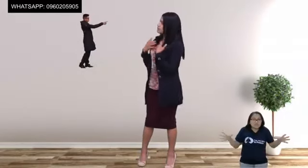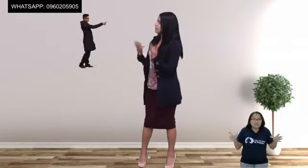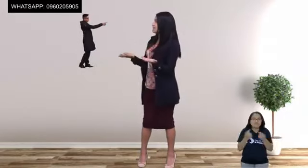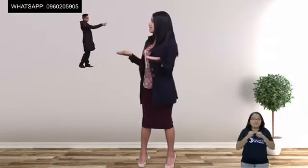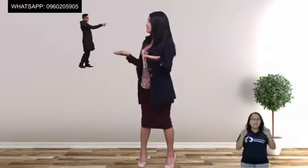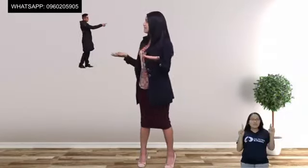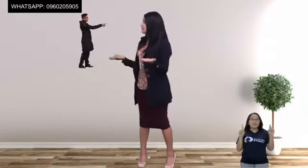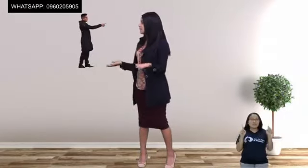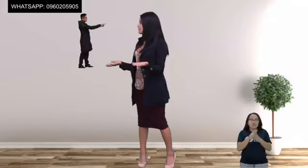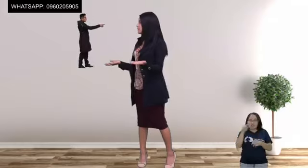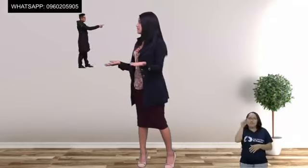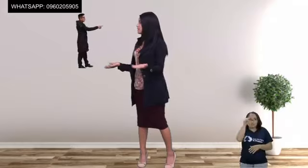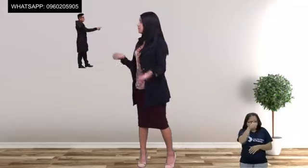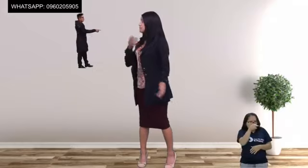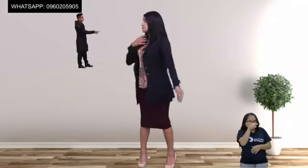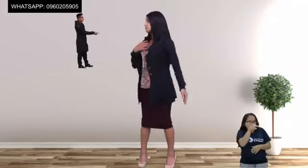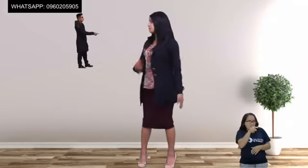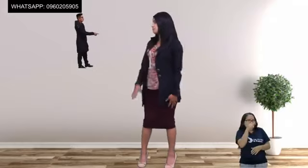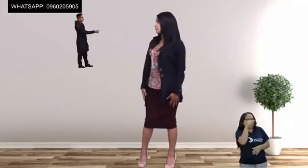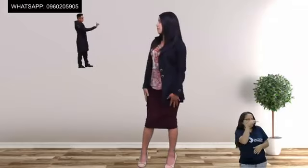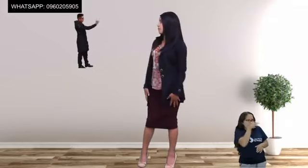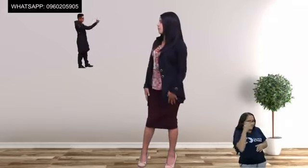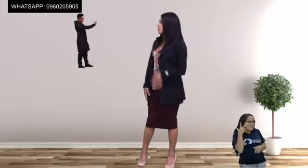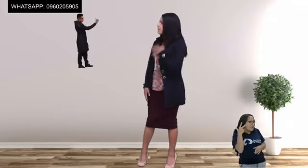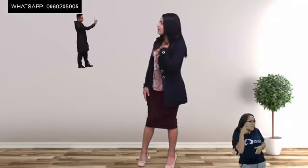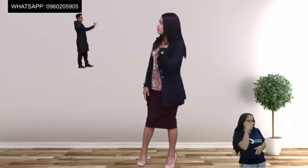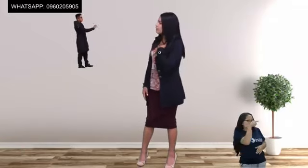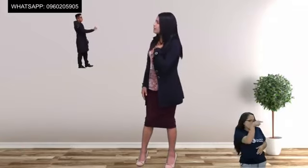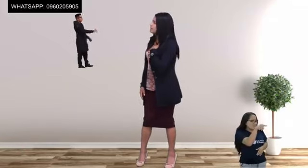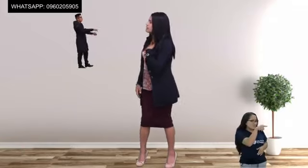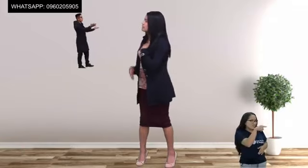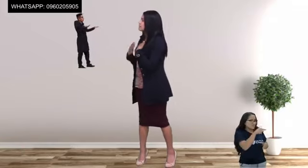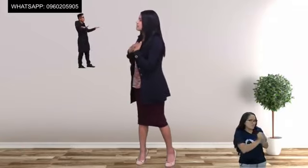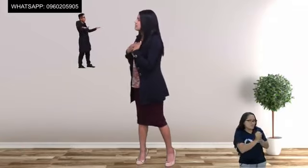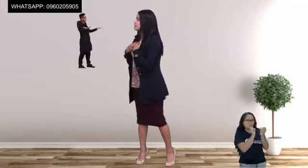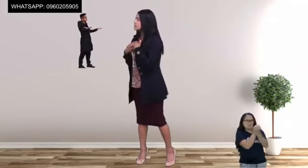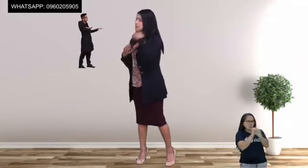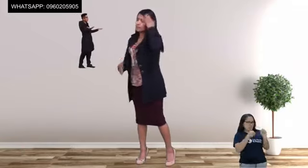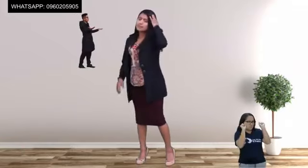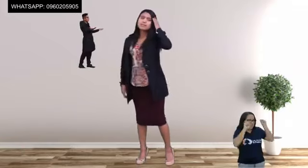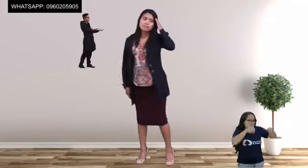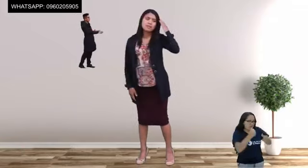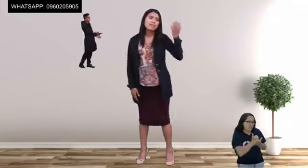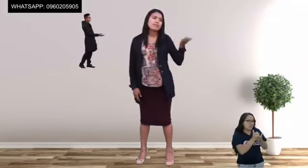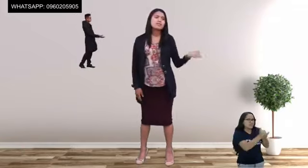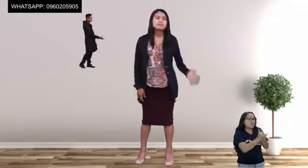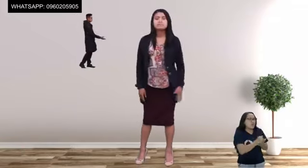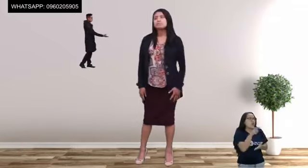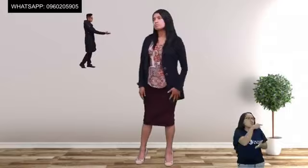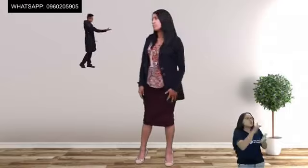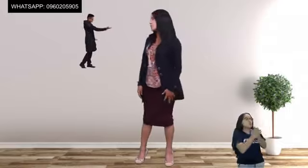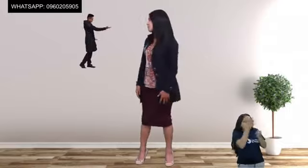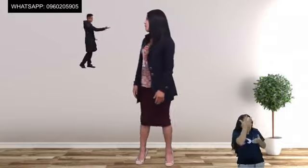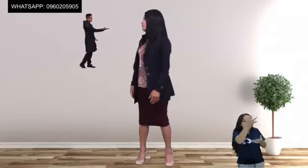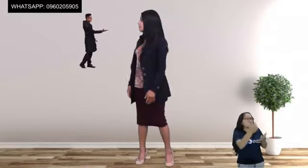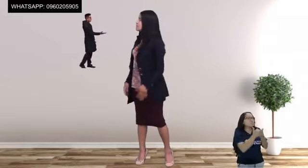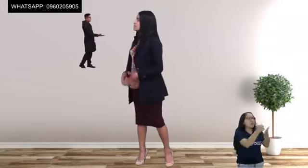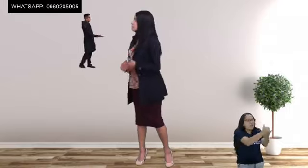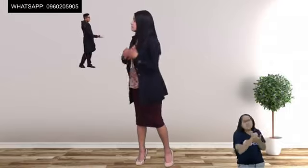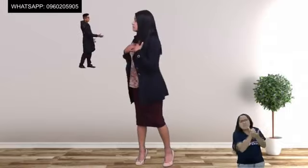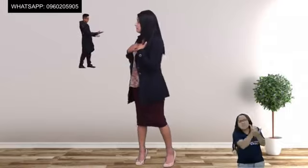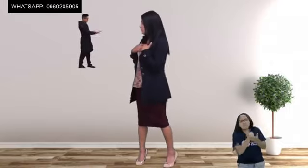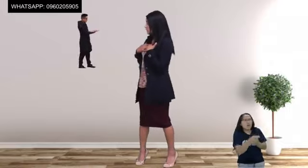tú! El que me está escuchando, nadie te va a ayudar, ¿para qué pides ayuda? Si tu vida está